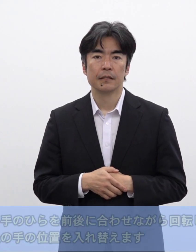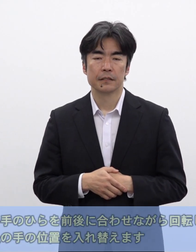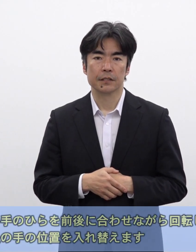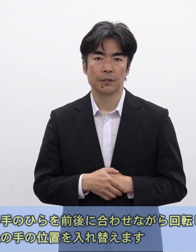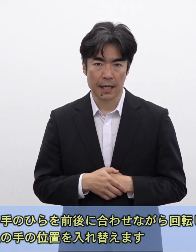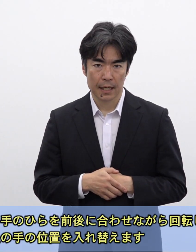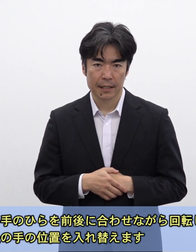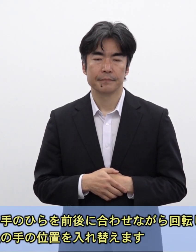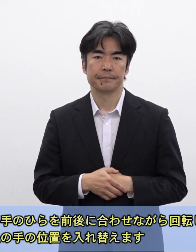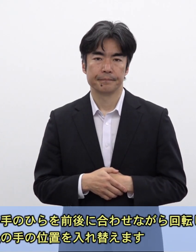桜。